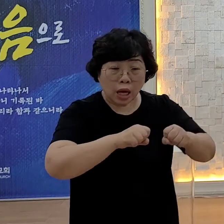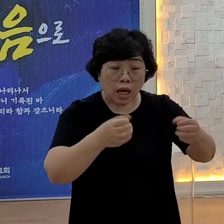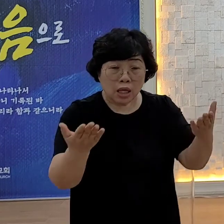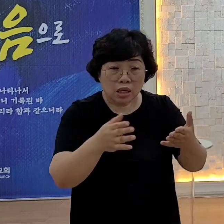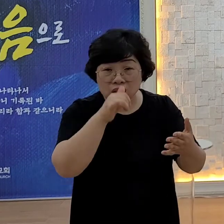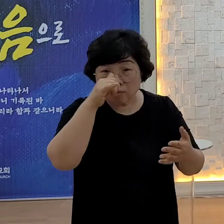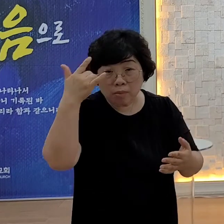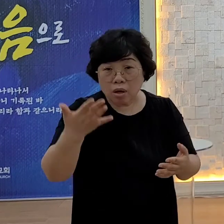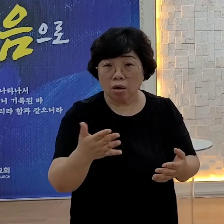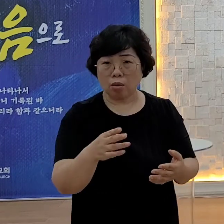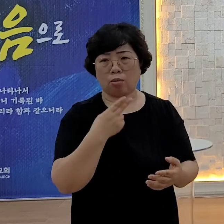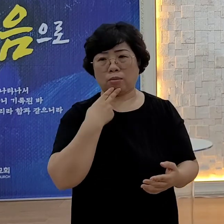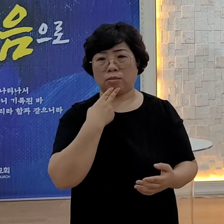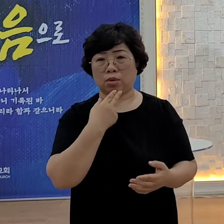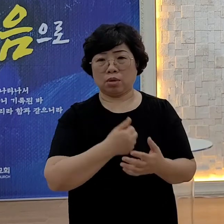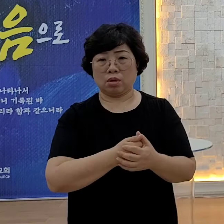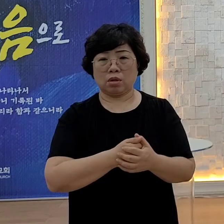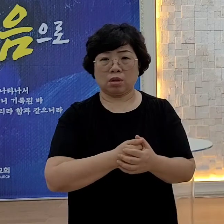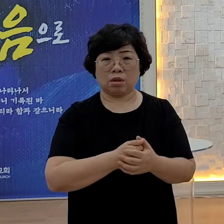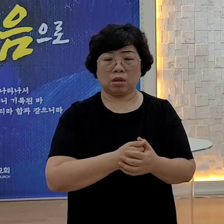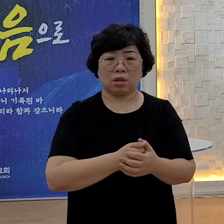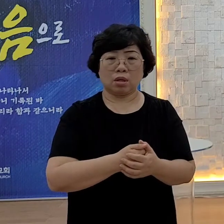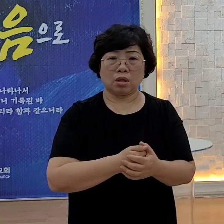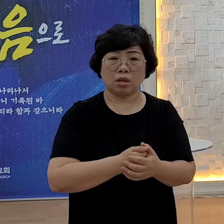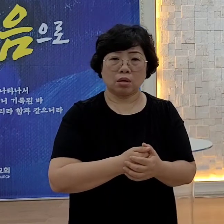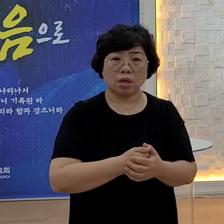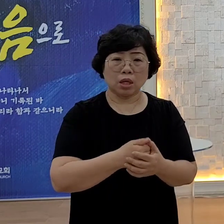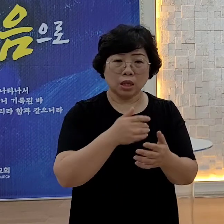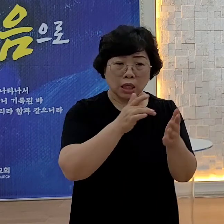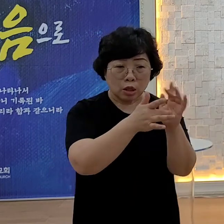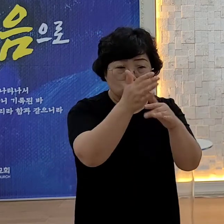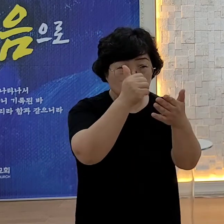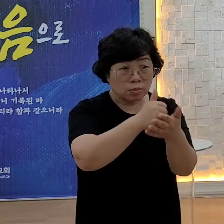그를 살리셨는데 여기에 우리가 한 게 뭐예요?